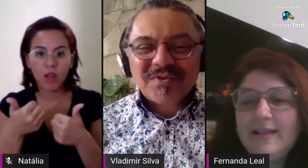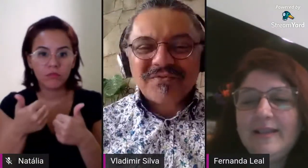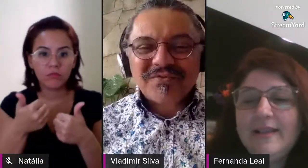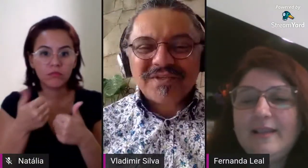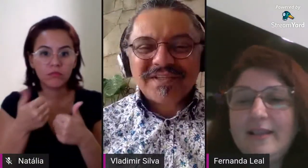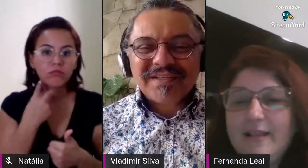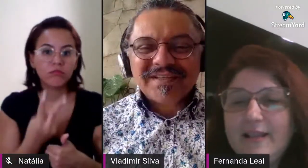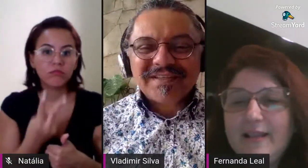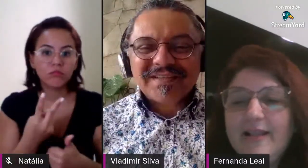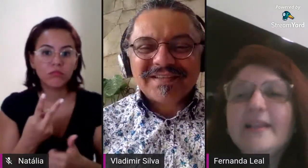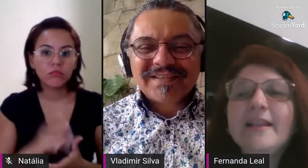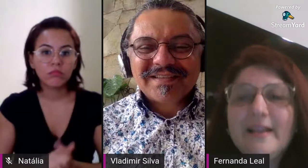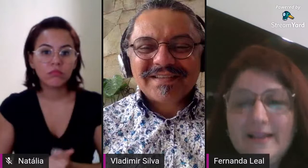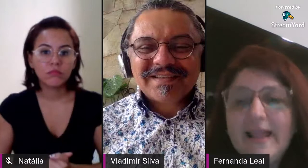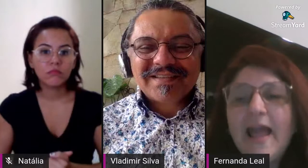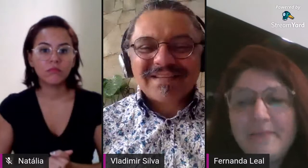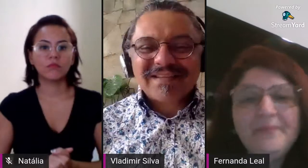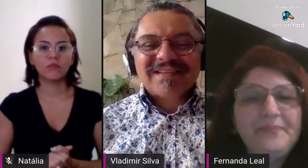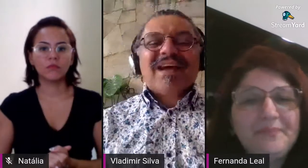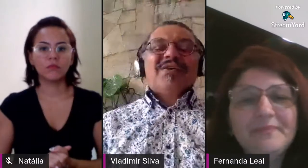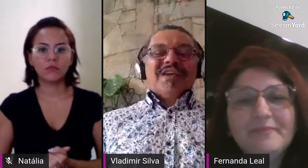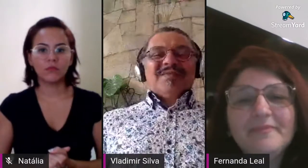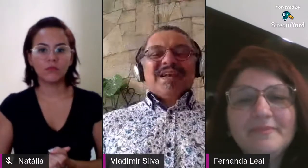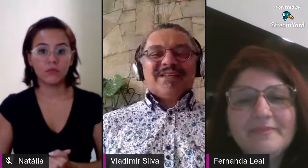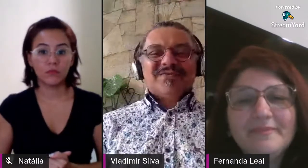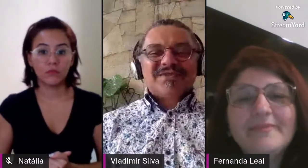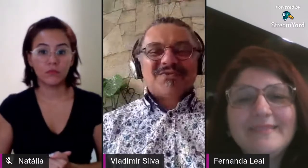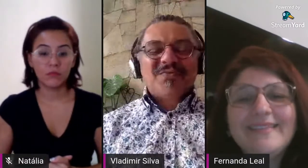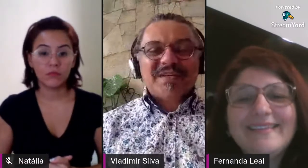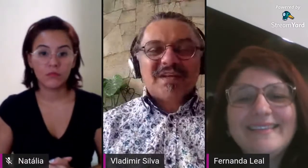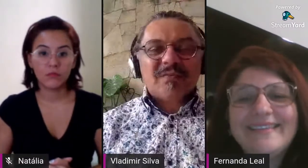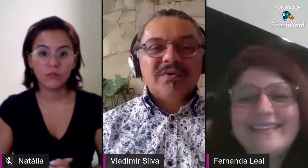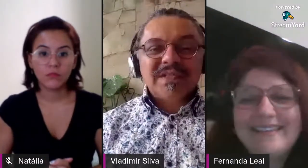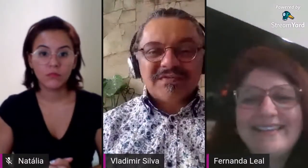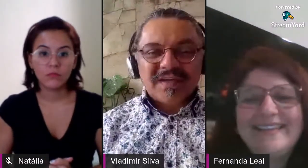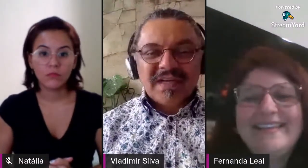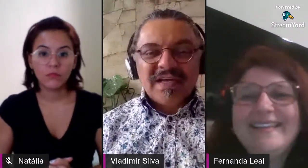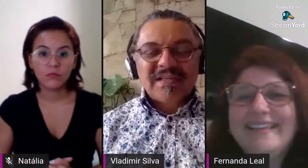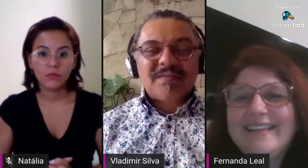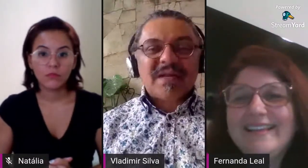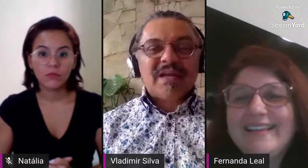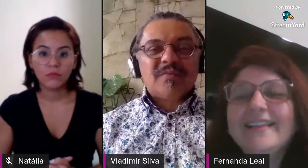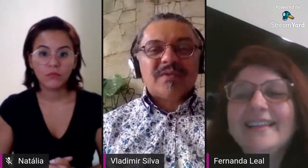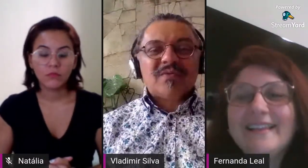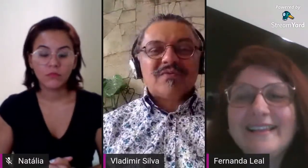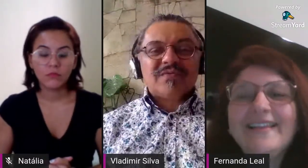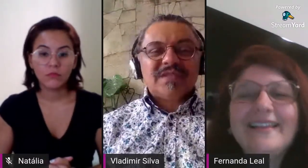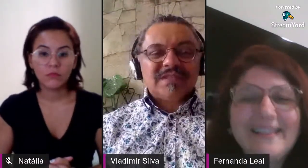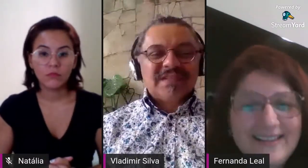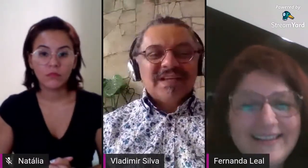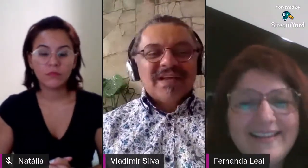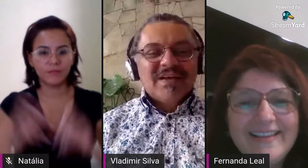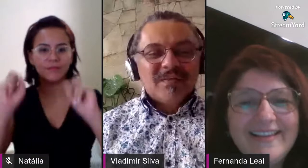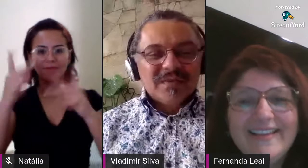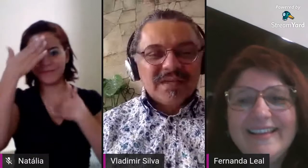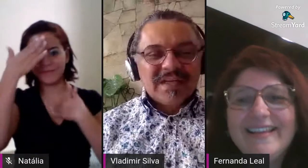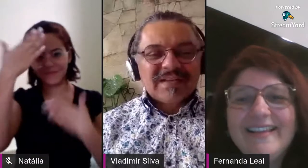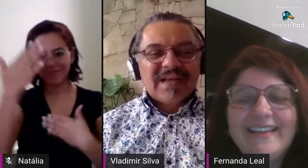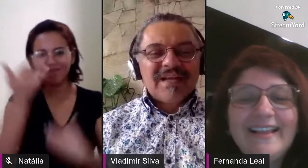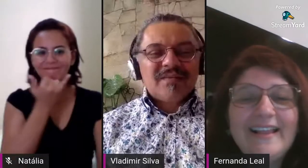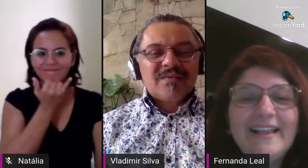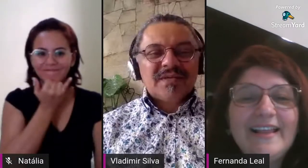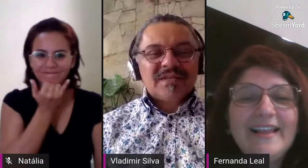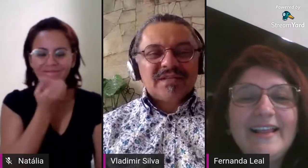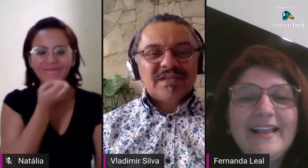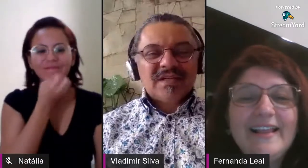Está ligado o meu microfone aqui? Tá. Ok, obrigado. Desculpa, então. Bom dia, Fernanda. Obrigado pelo convite. Bom